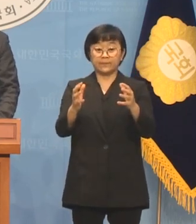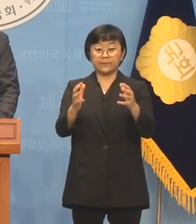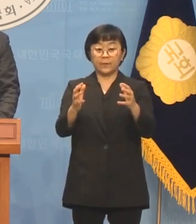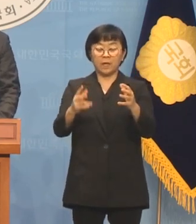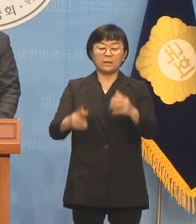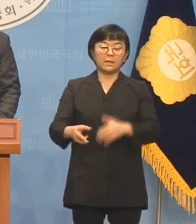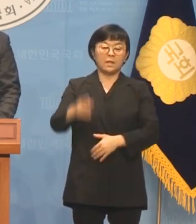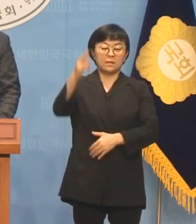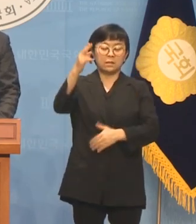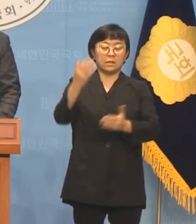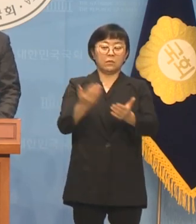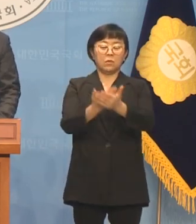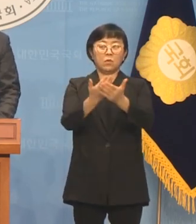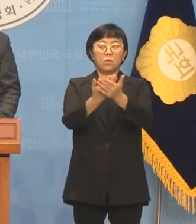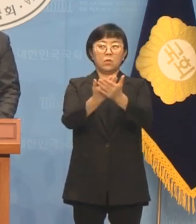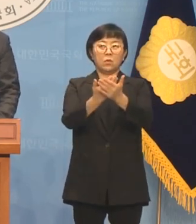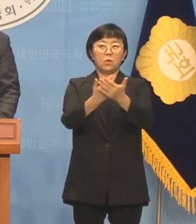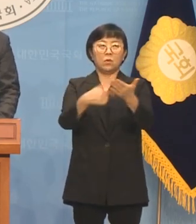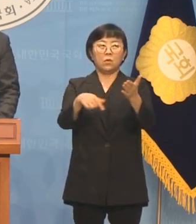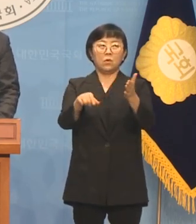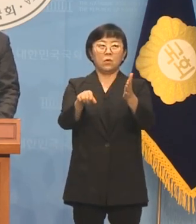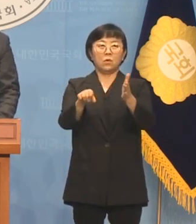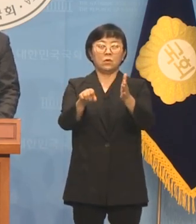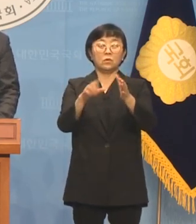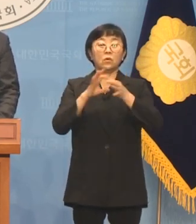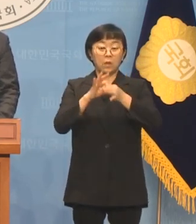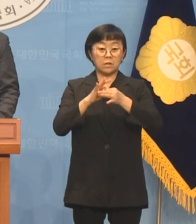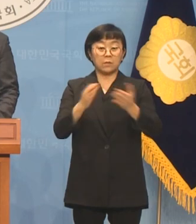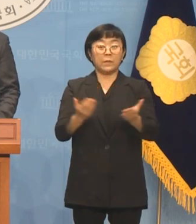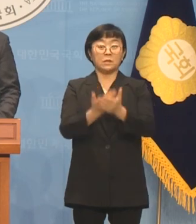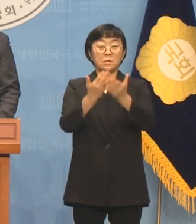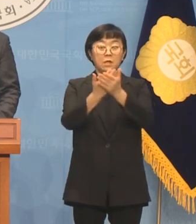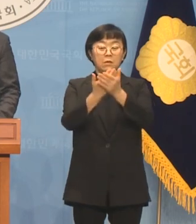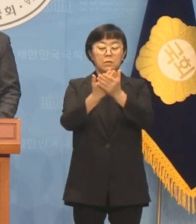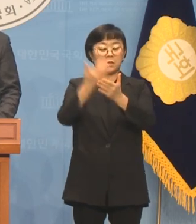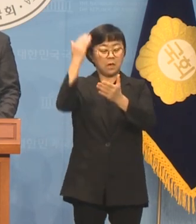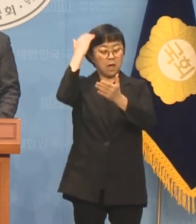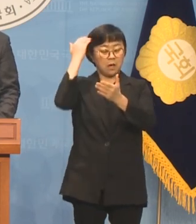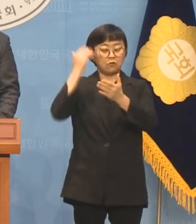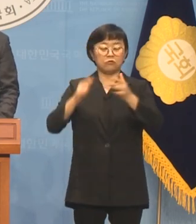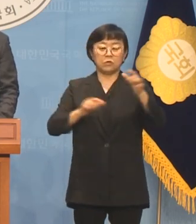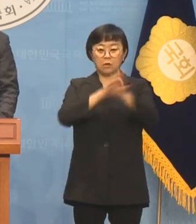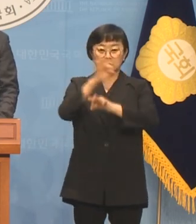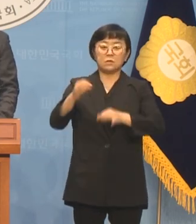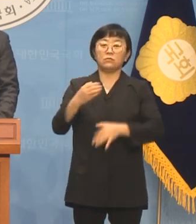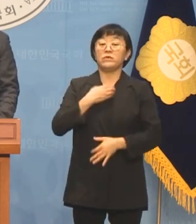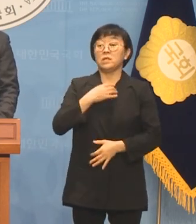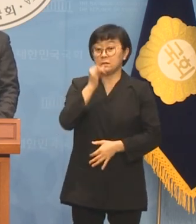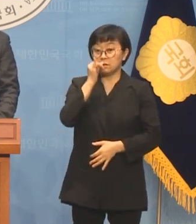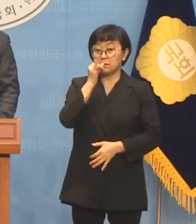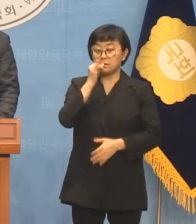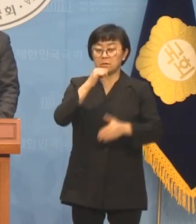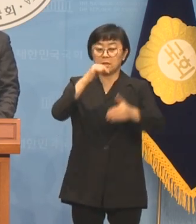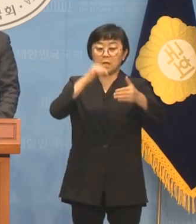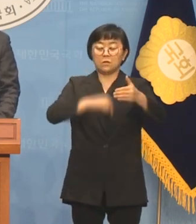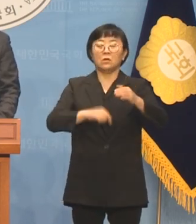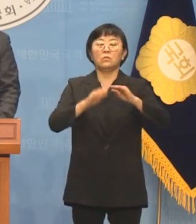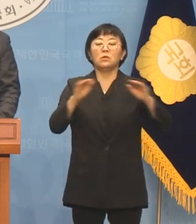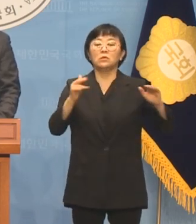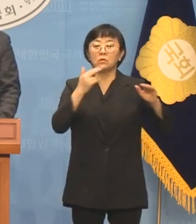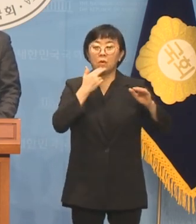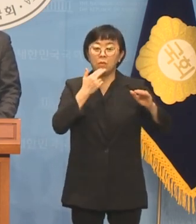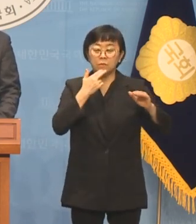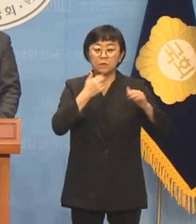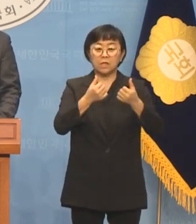단절과 도약을 통해서 성장해온 한국 경제는 현재 내외적인 위기에 처해 있습니다. 안으로는 불평등